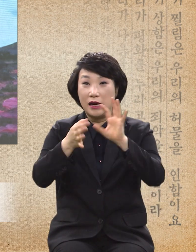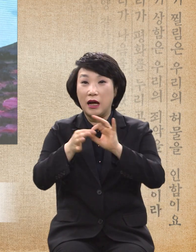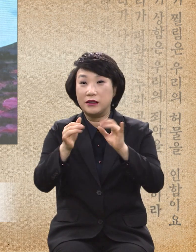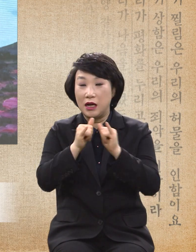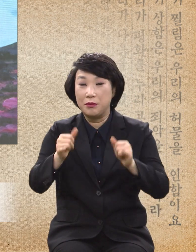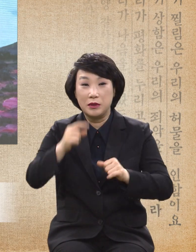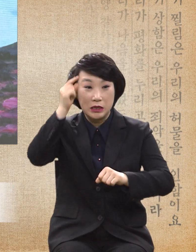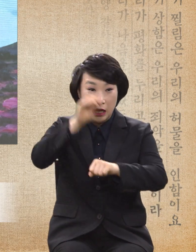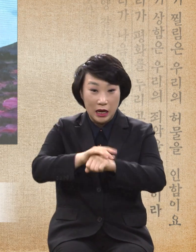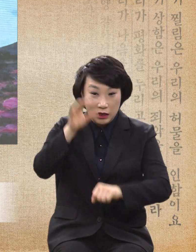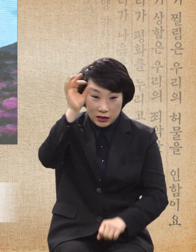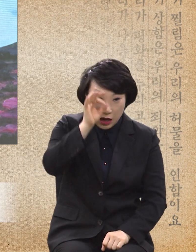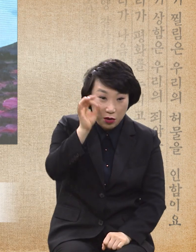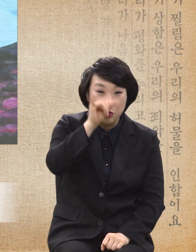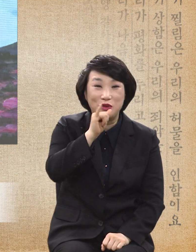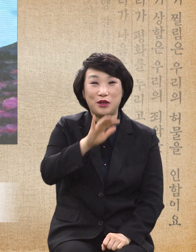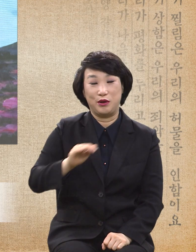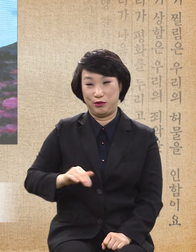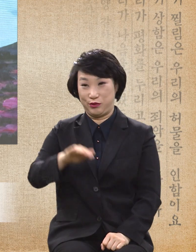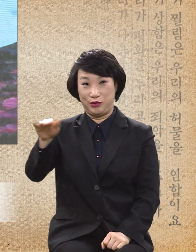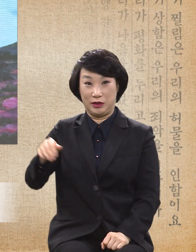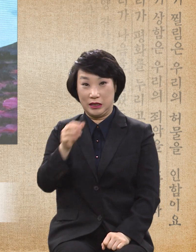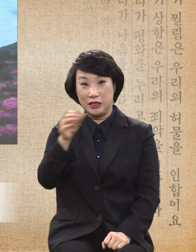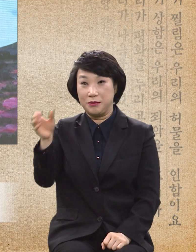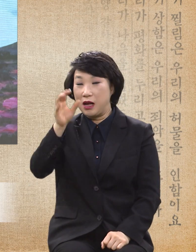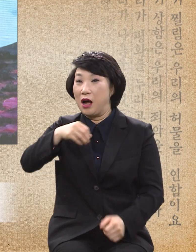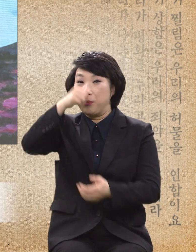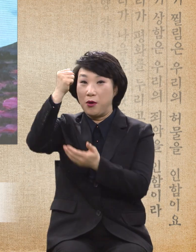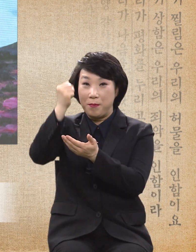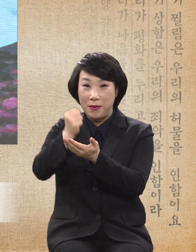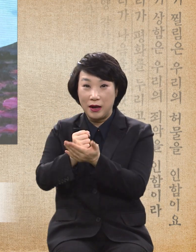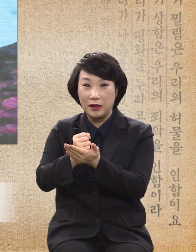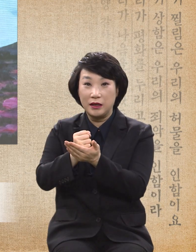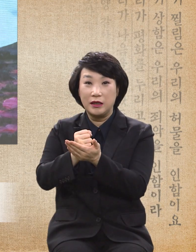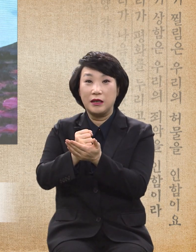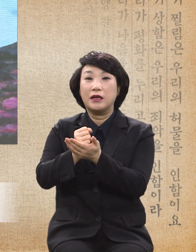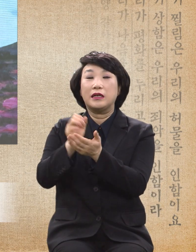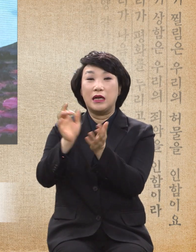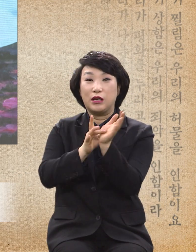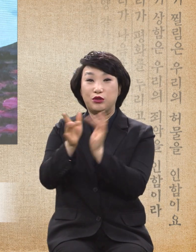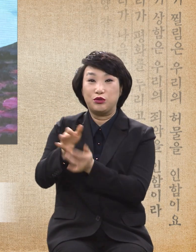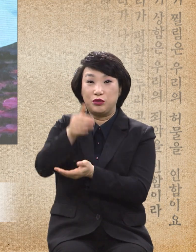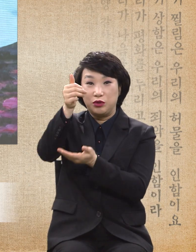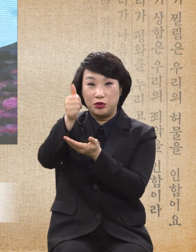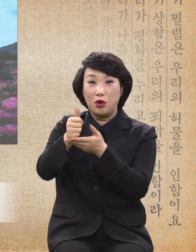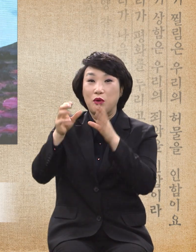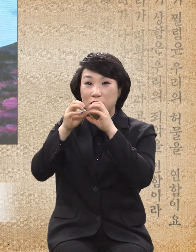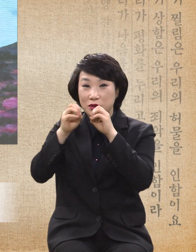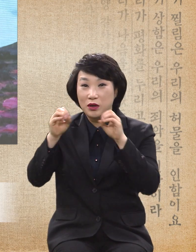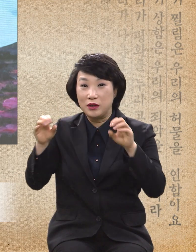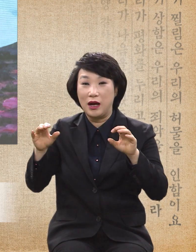지혜를 찾으나 우리는 십자가에 못 박힌 그리스도를 전하니